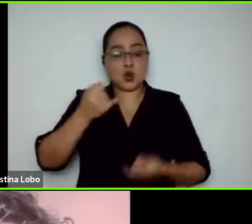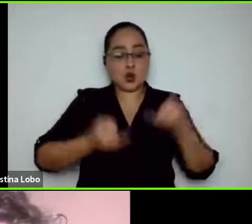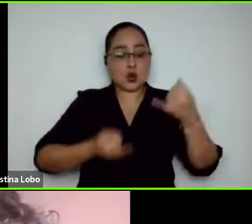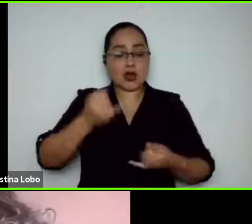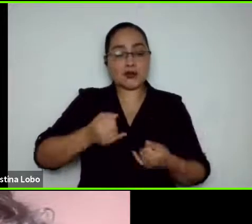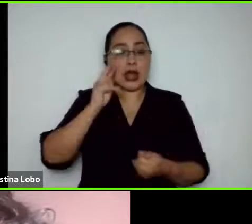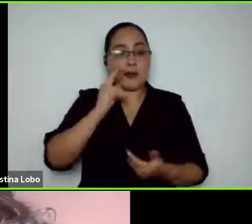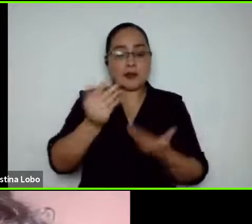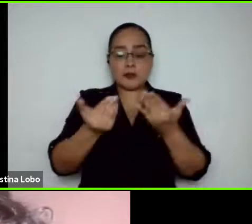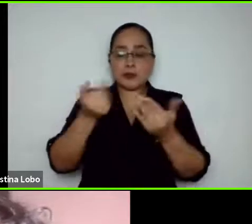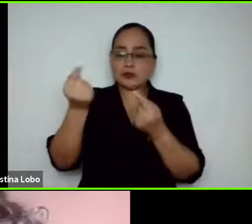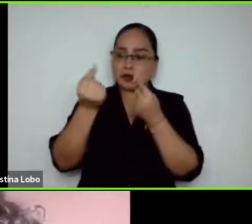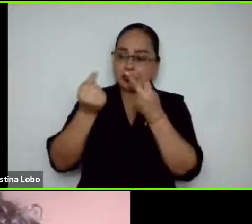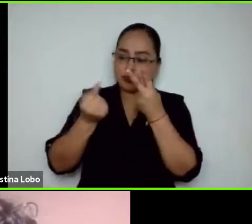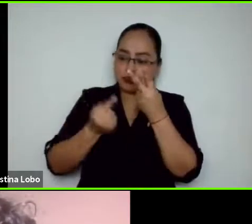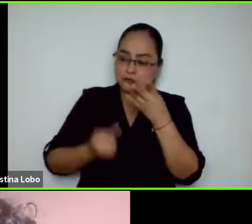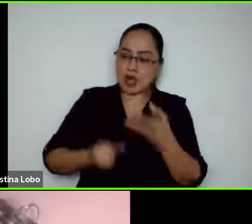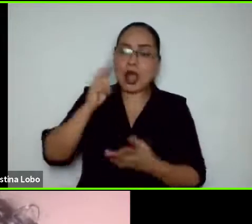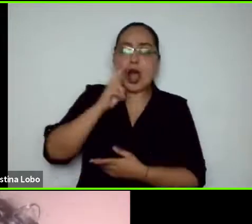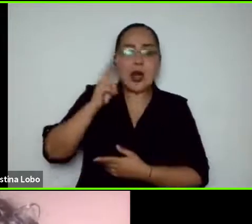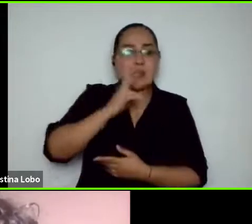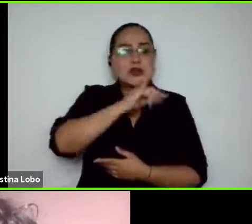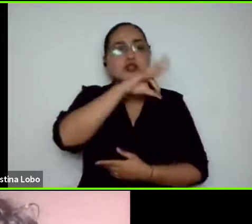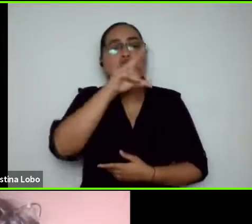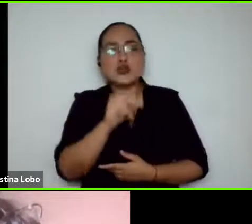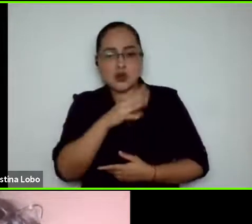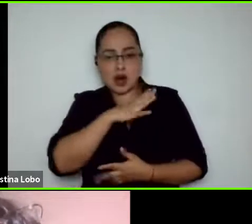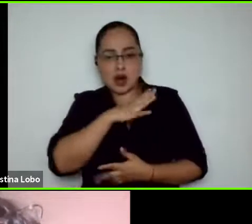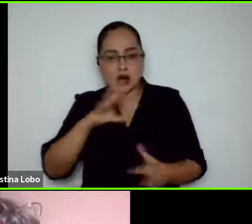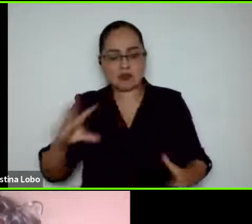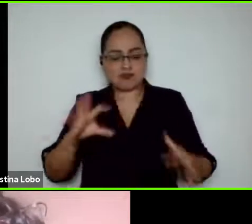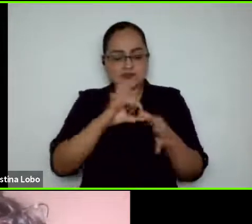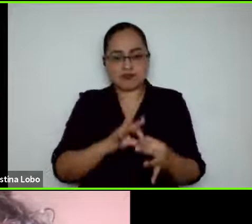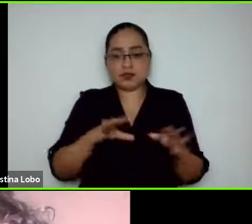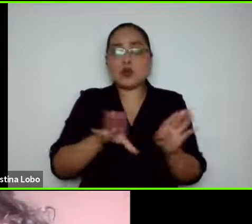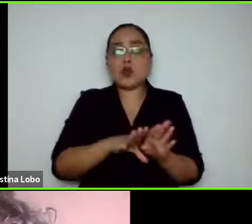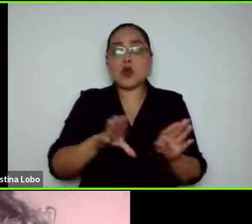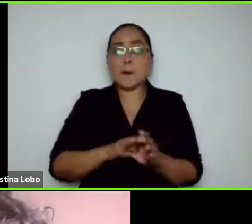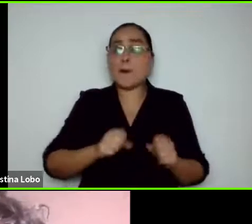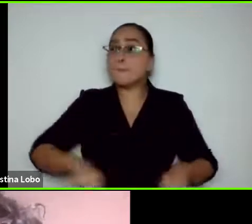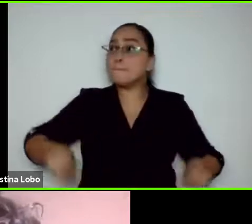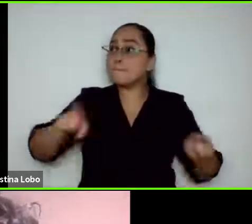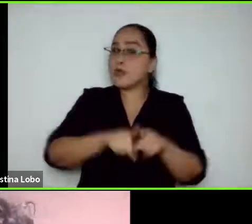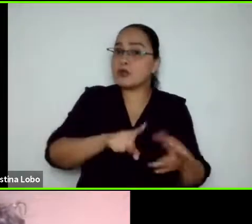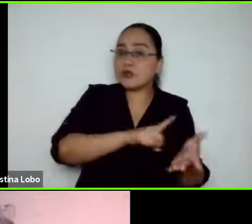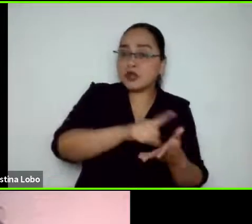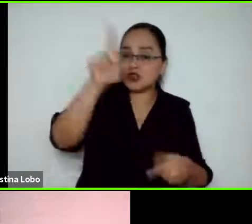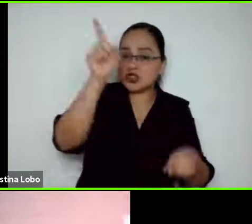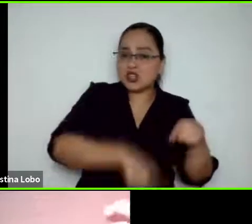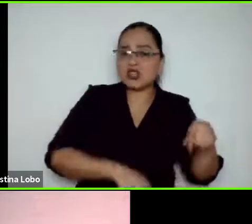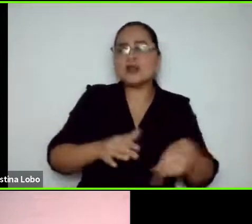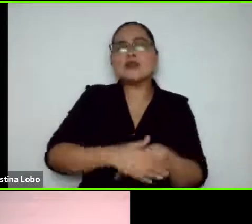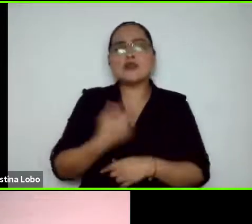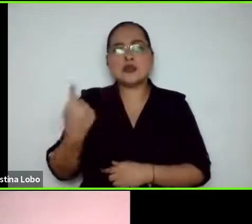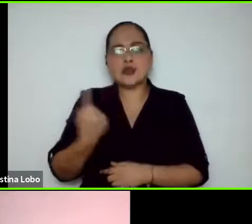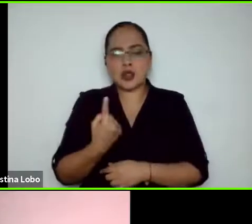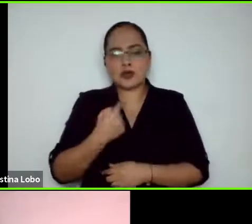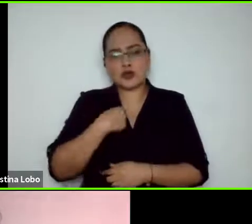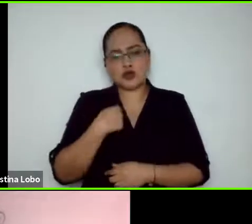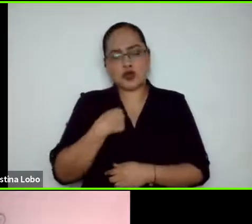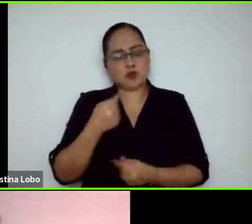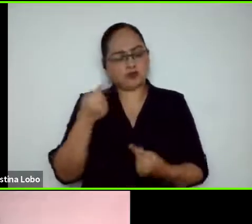proporcionalidad, que lo que se plantea es la justificación de las restricciones de esa libertad o de ese derecho. Y el test de proporcionalidad